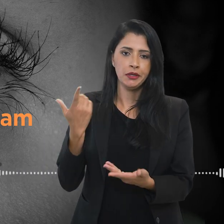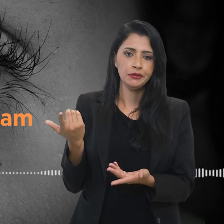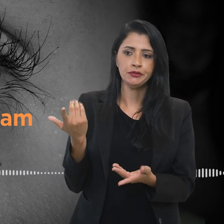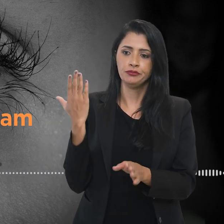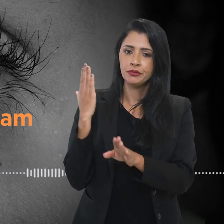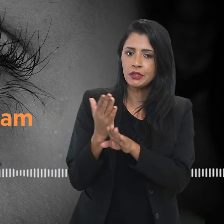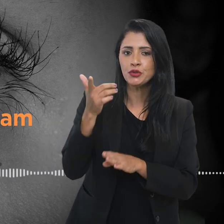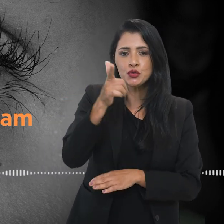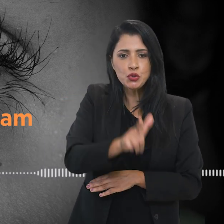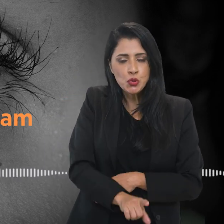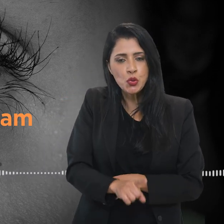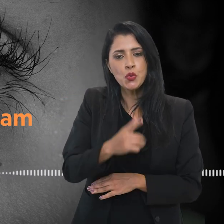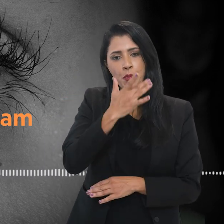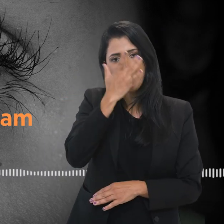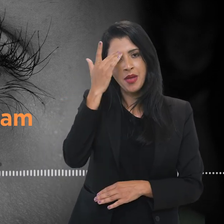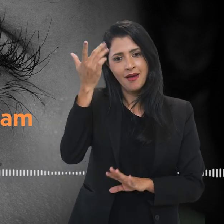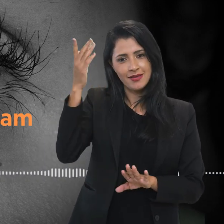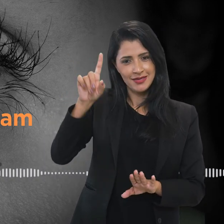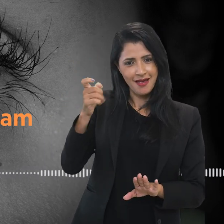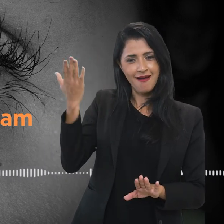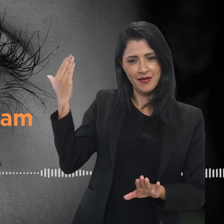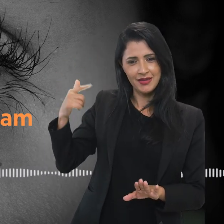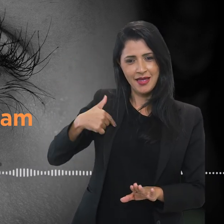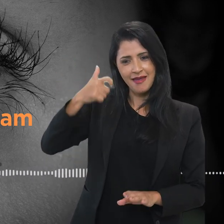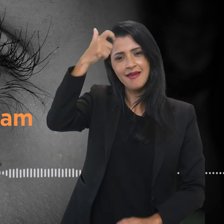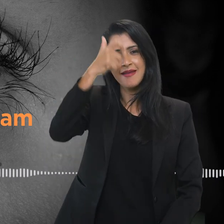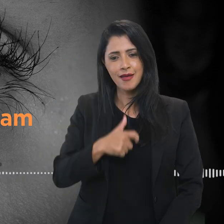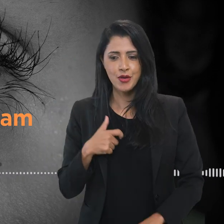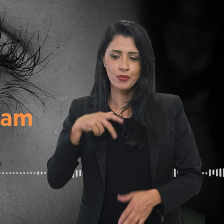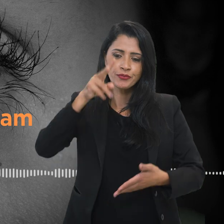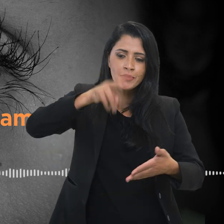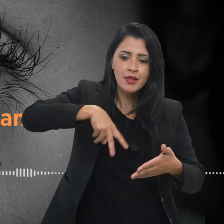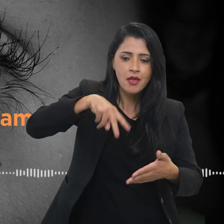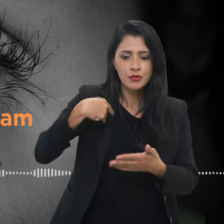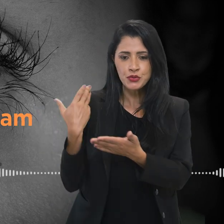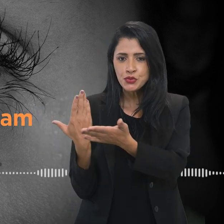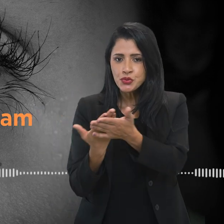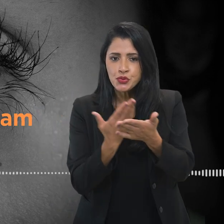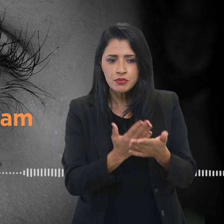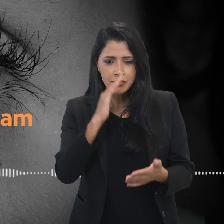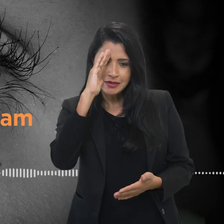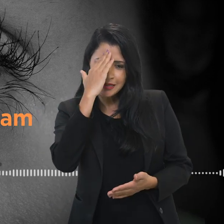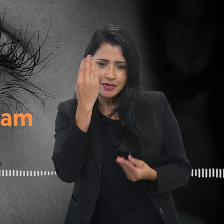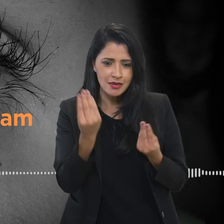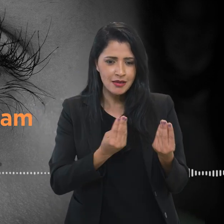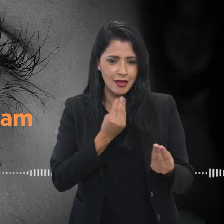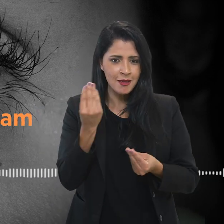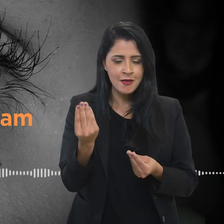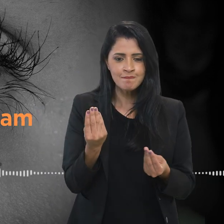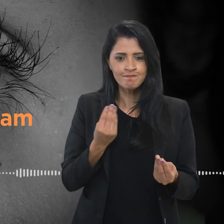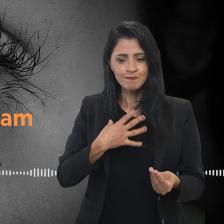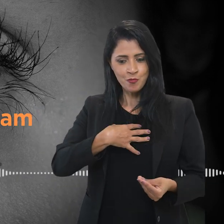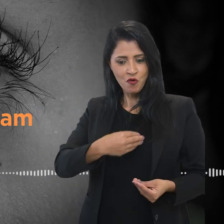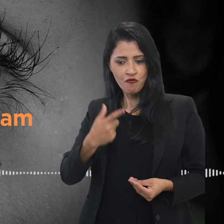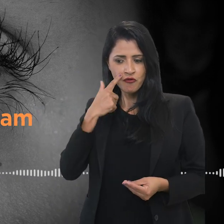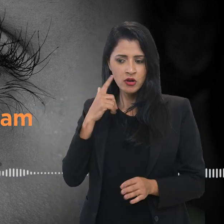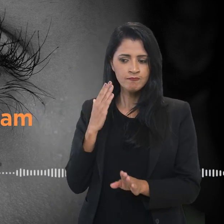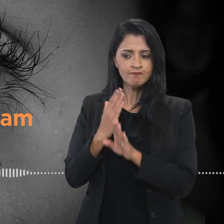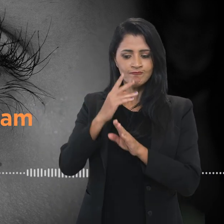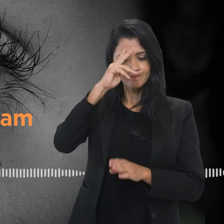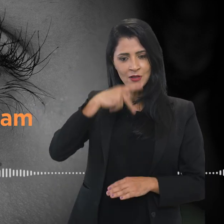de redescoberta de quem eu era. Lendo, estudando, para entender a condição do meu filho, eu acabei